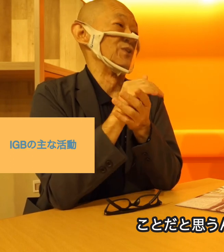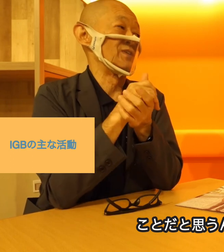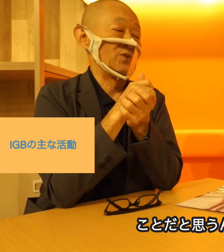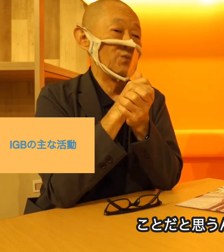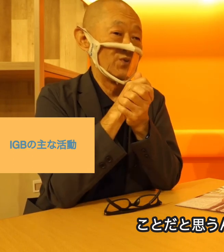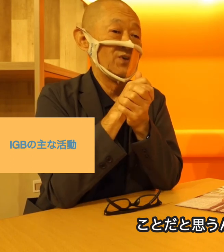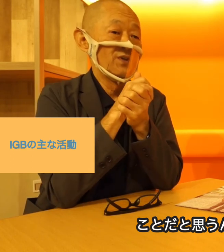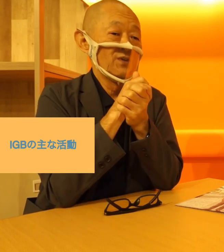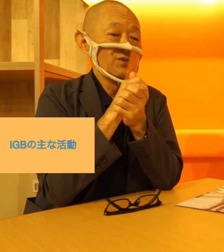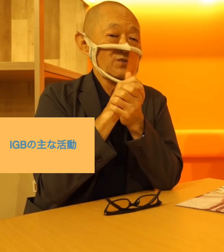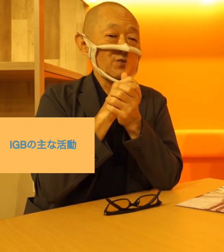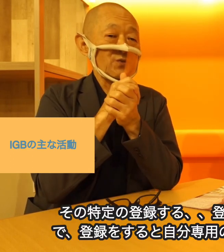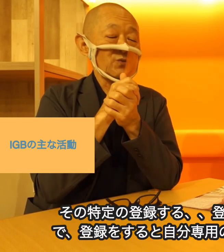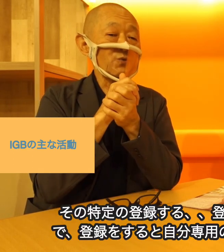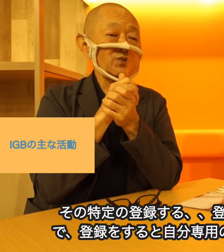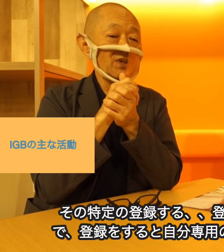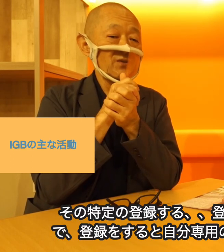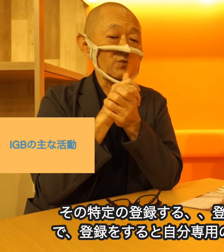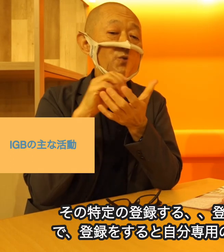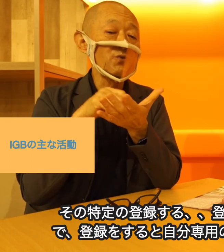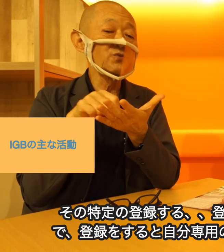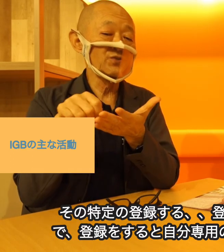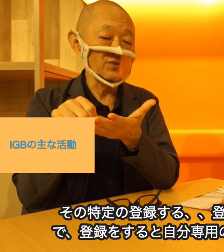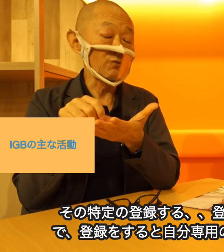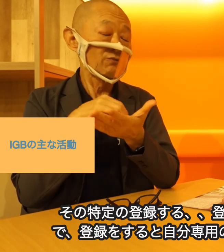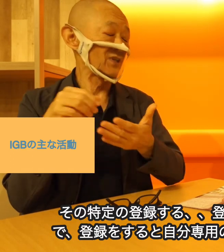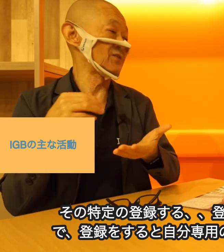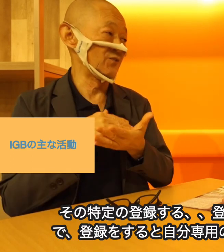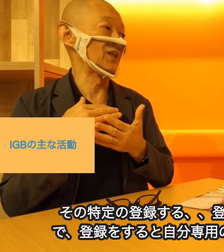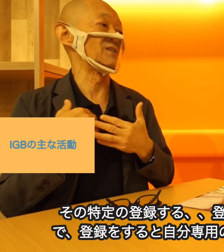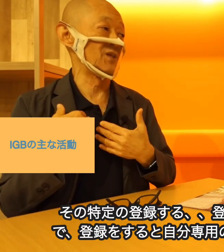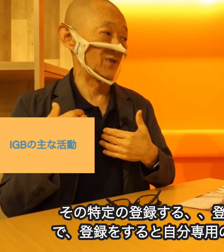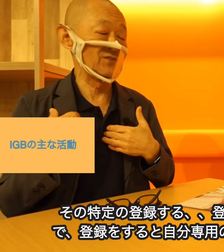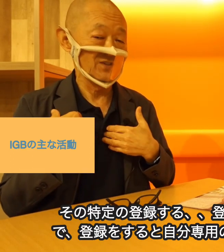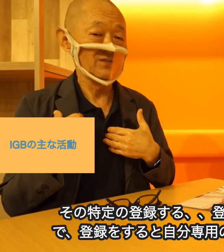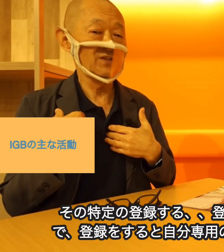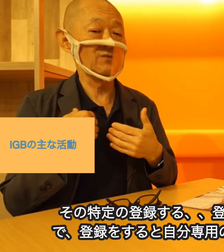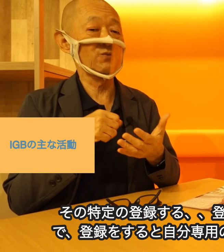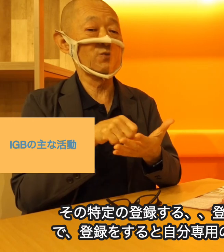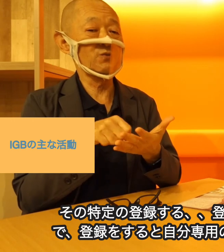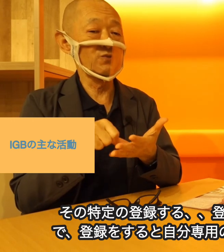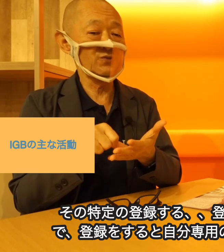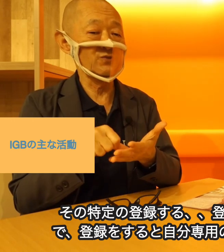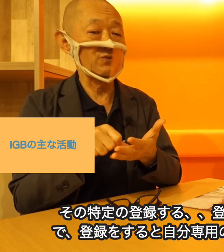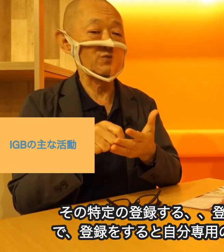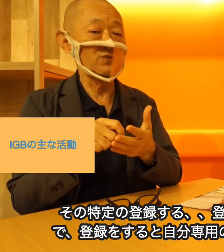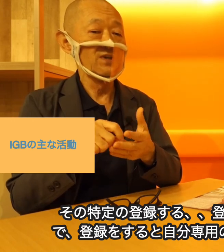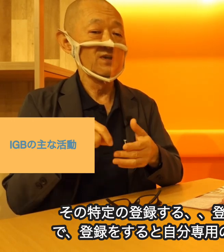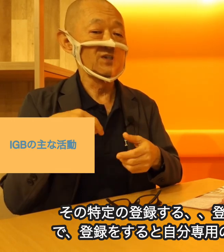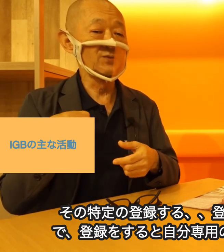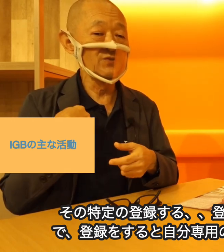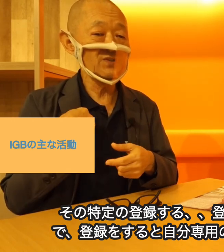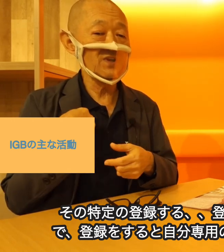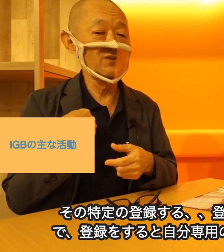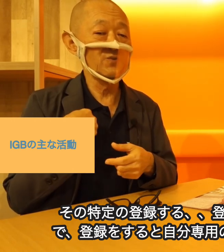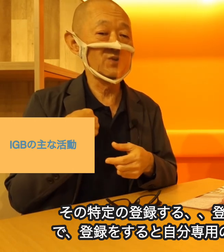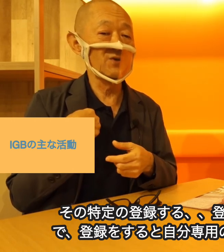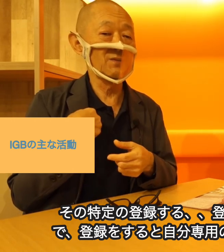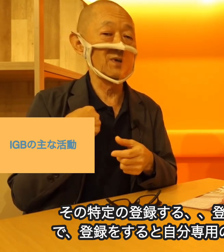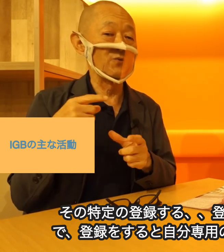ですけども、 はい、 その特定の登録が必要なんですね、まず。で登録をすると自分専用の電話番号